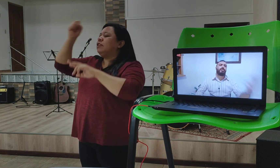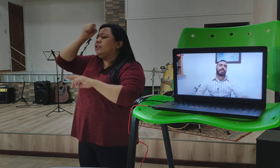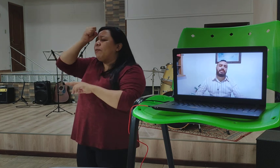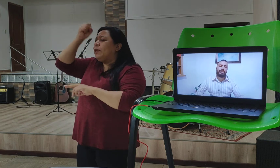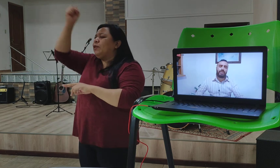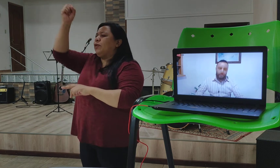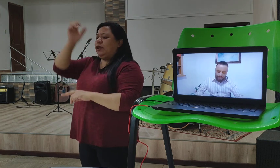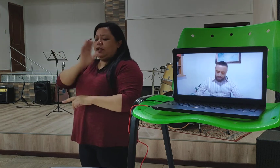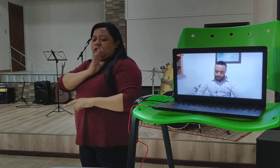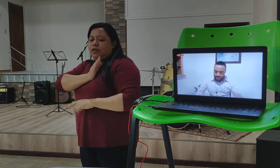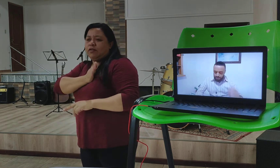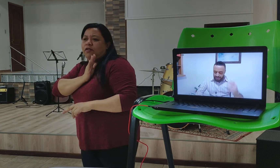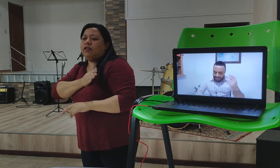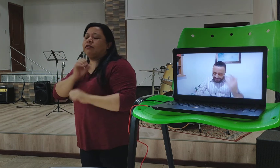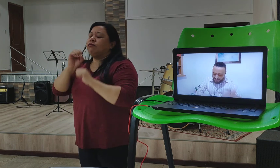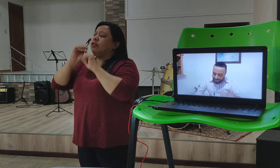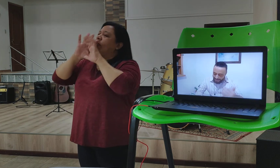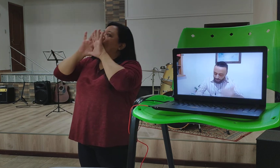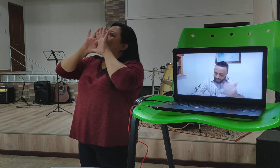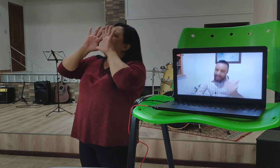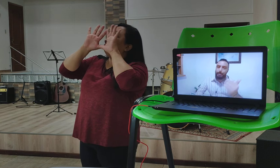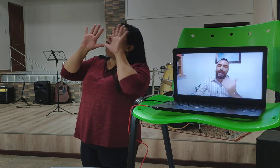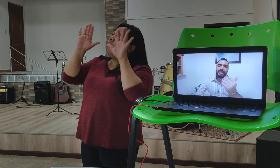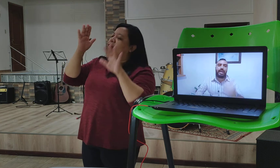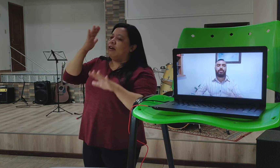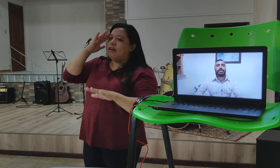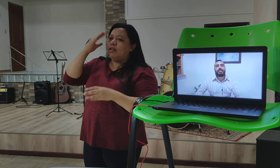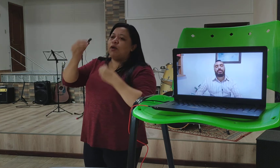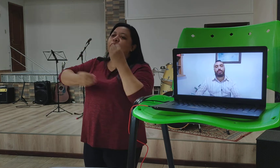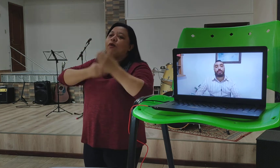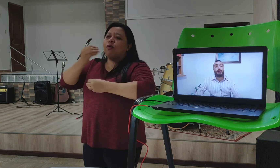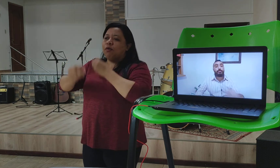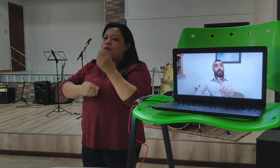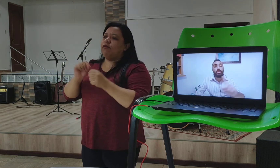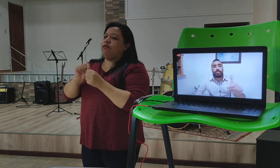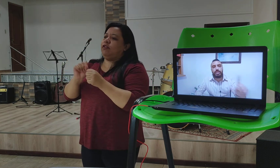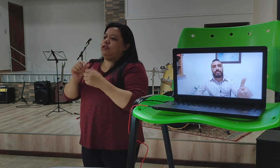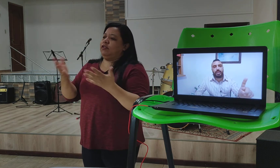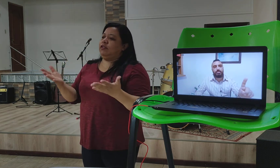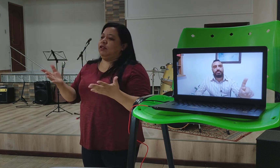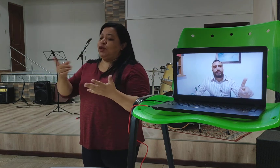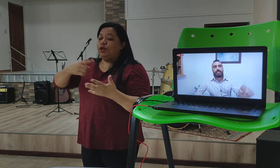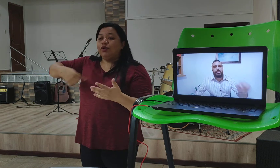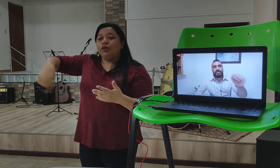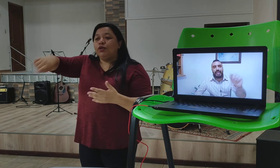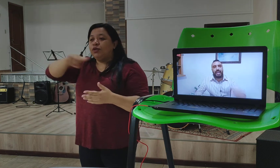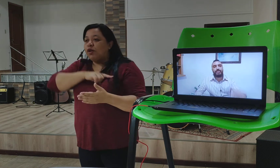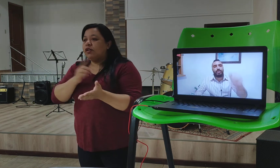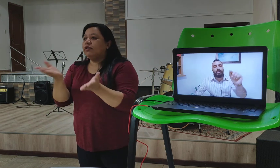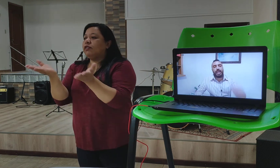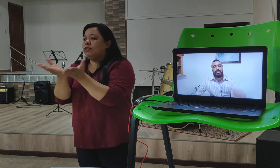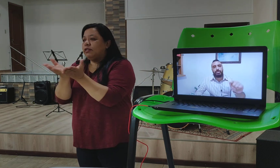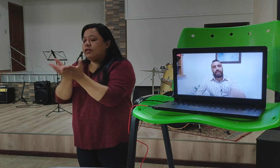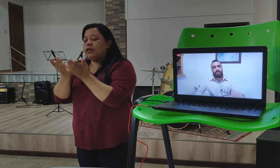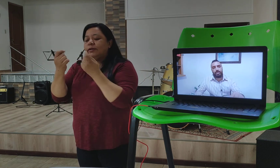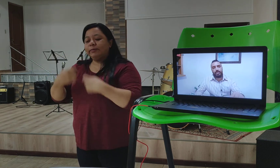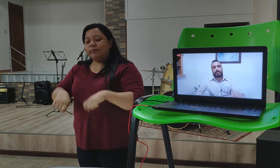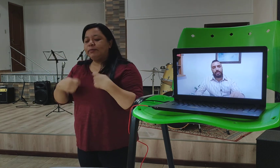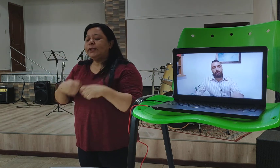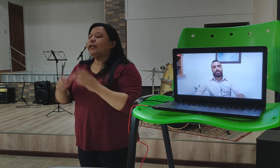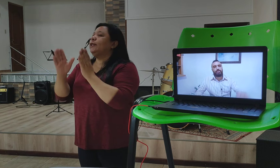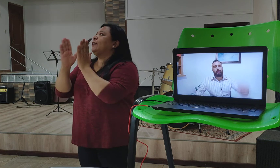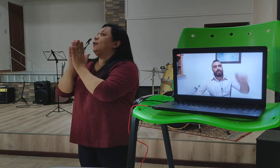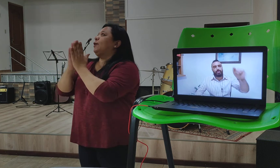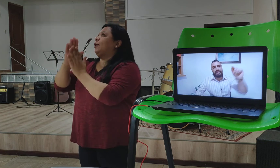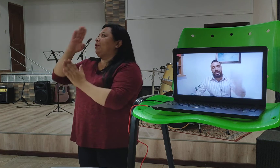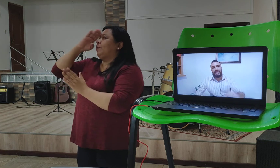ilumina o meu coração, faz com que eu tenha sabedoria para lidar com essa situação. Todo cristão deve orar ao Senhor,